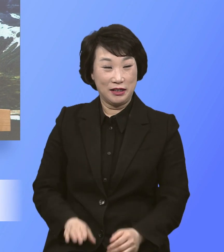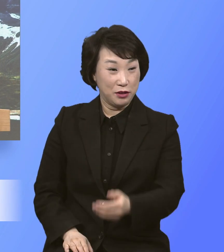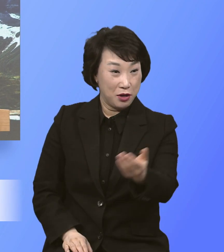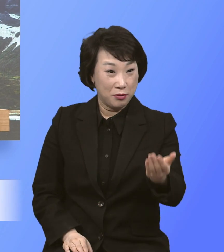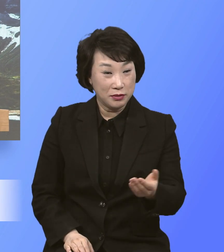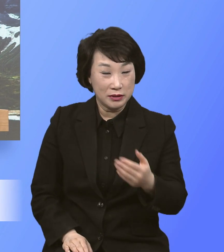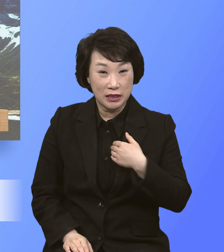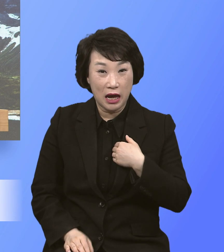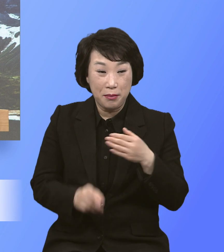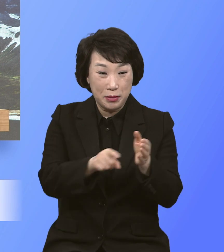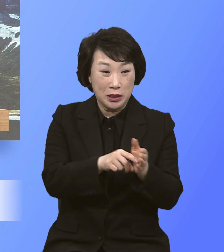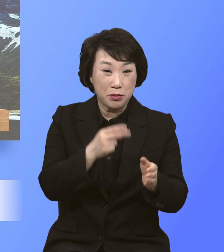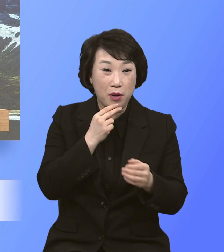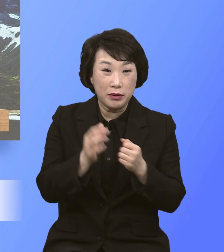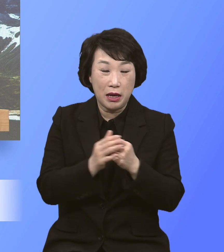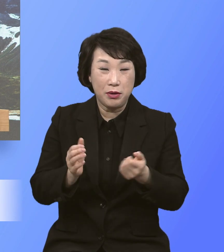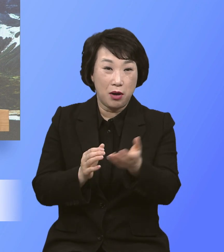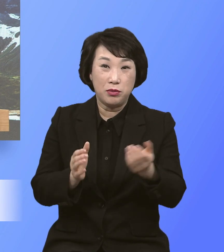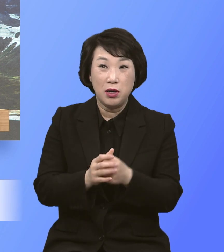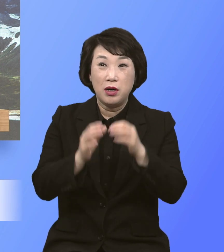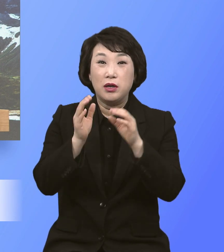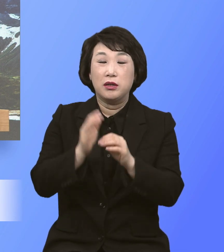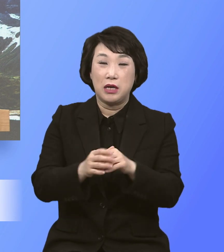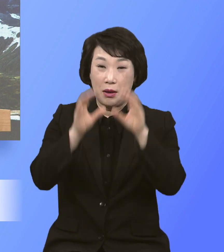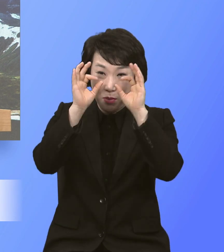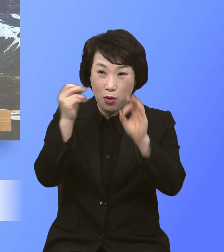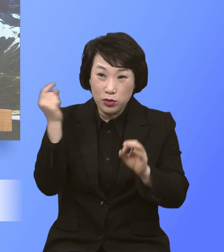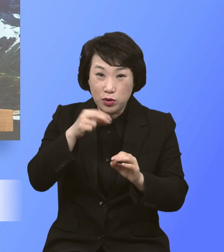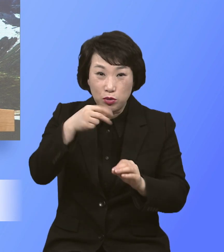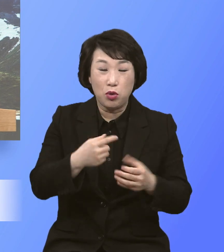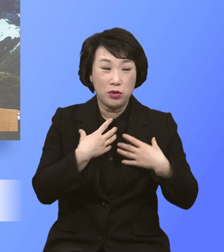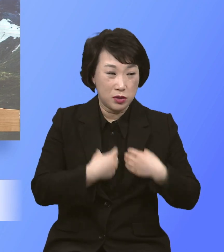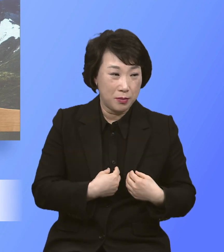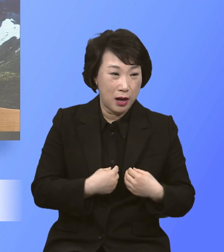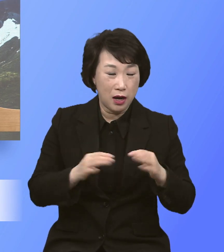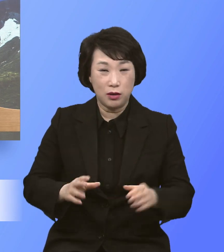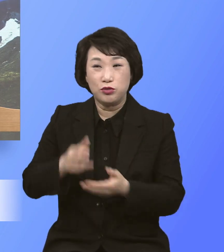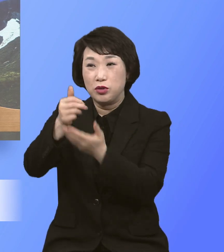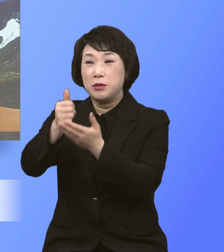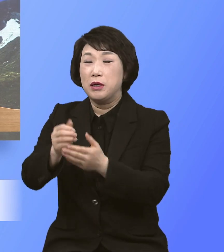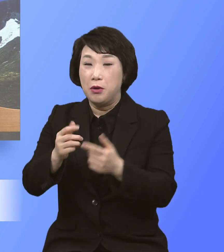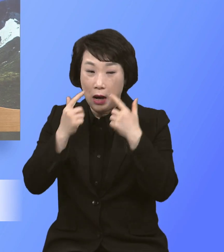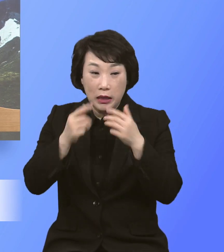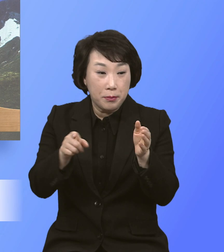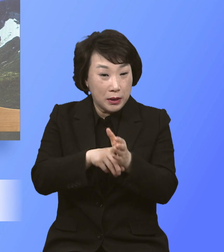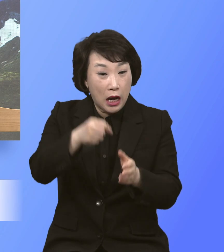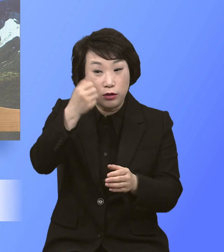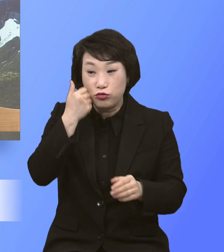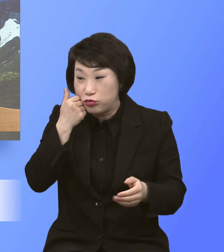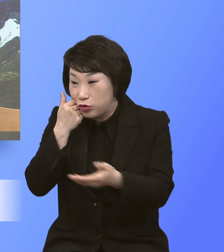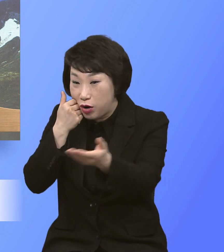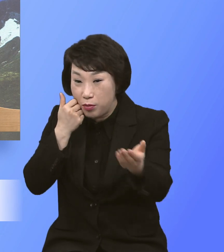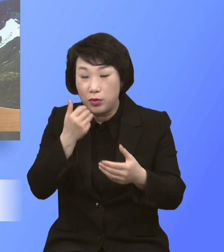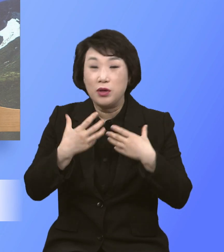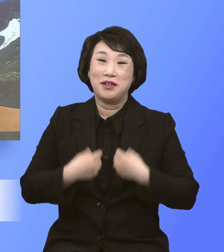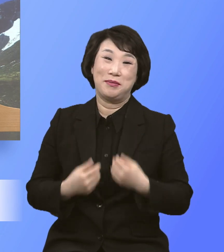당신이 믿음이 없기에 듣고도 실망하는 것이지, 주님은 실제적 믿음을 가진 자를 실망시키지